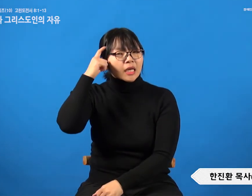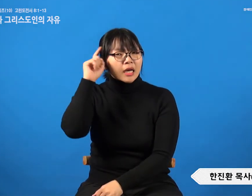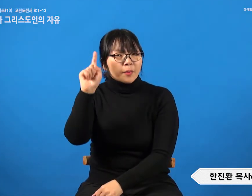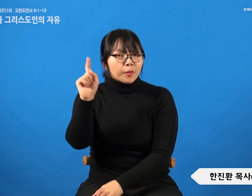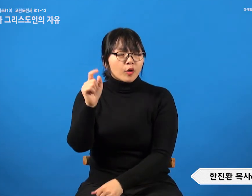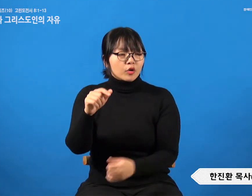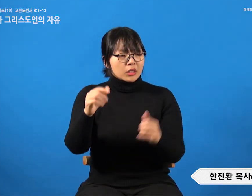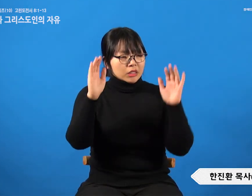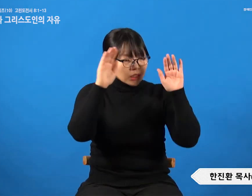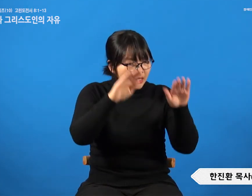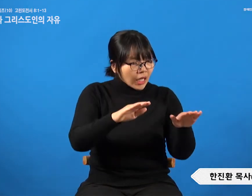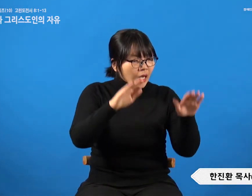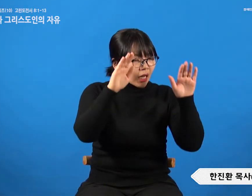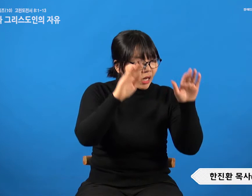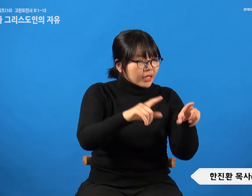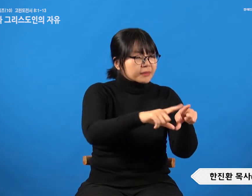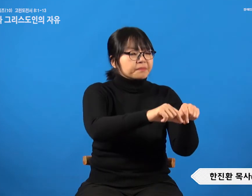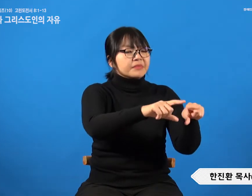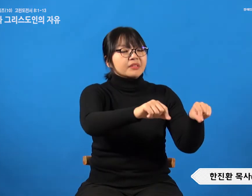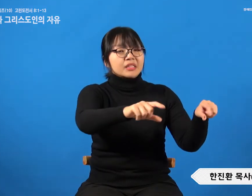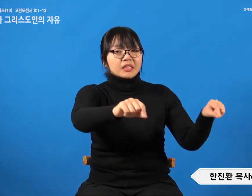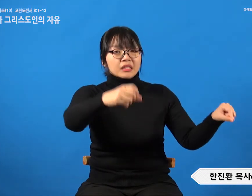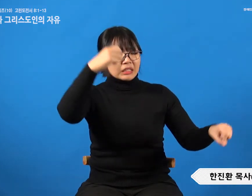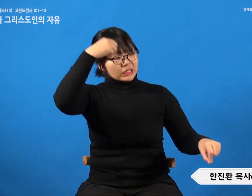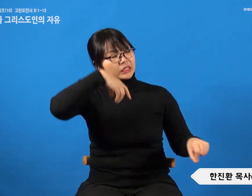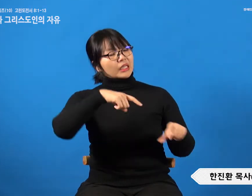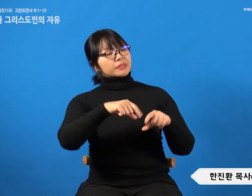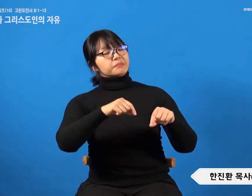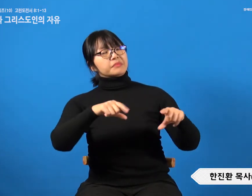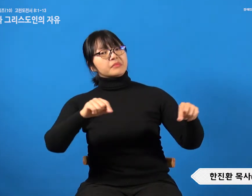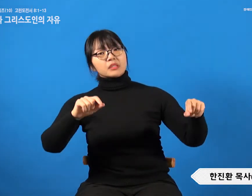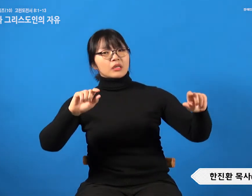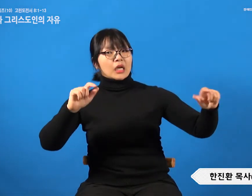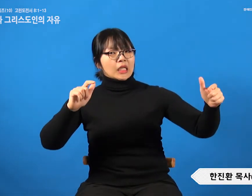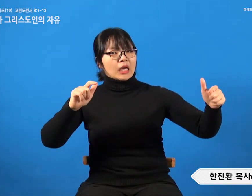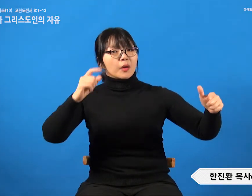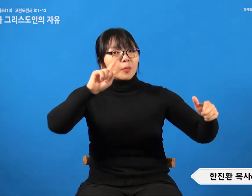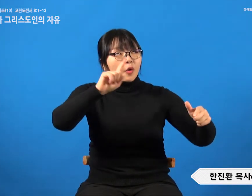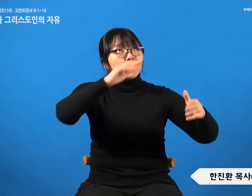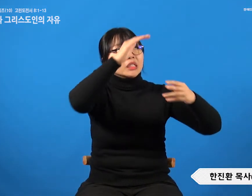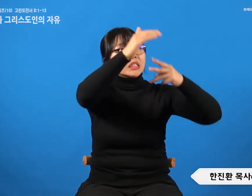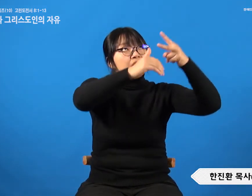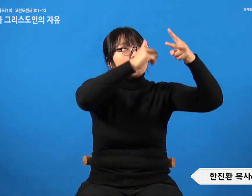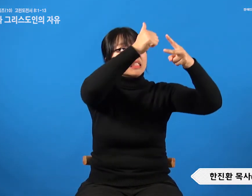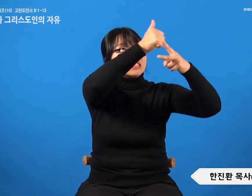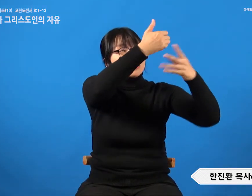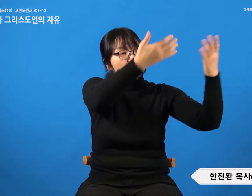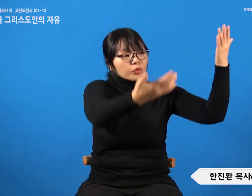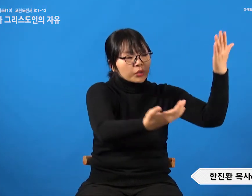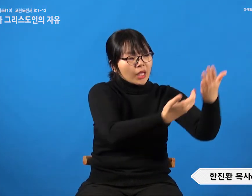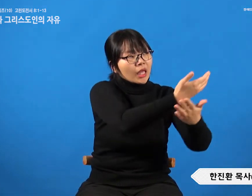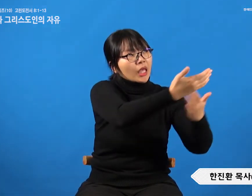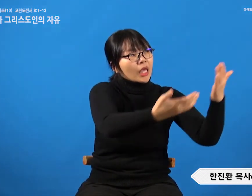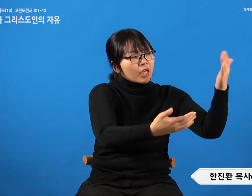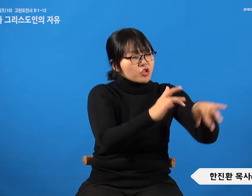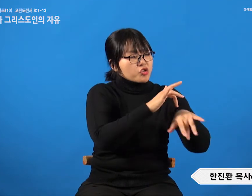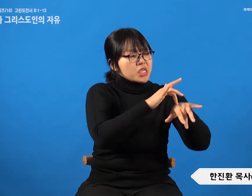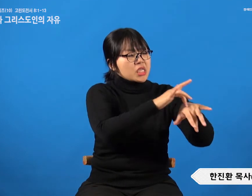평범한 음식으로 보지 않습니다. 무언가 신과 교접을 한 그런 음식으로 생각을